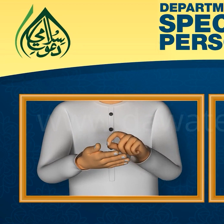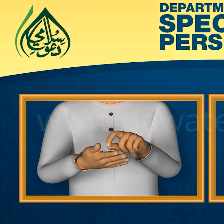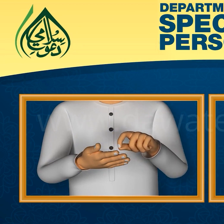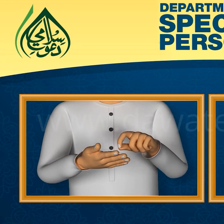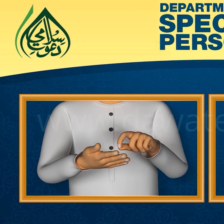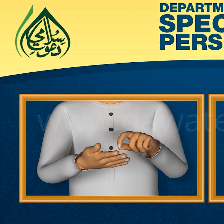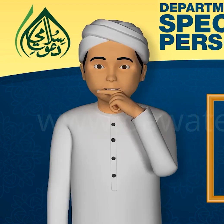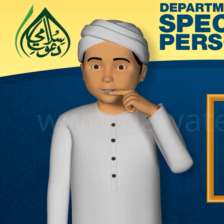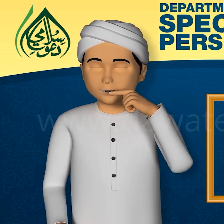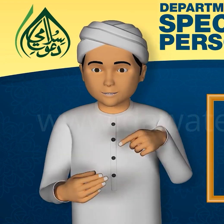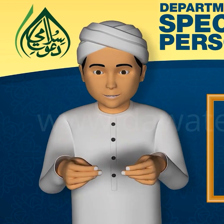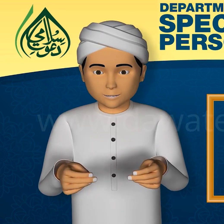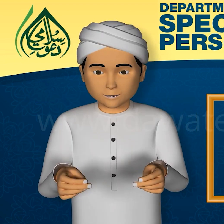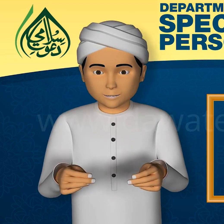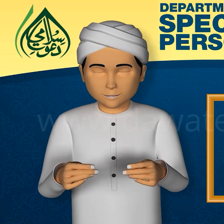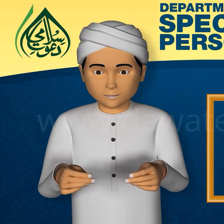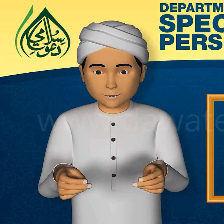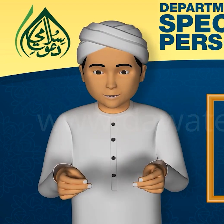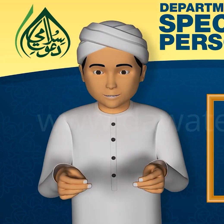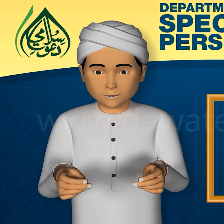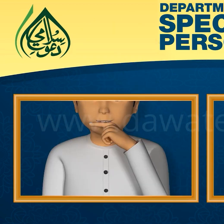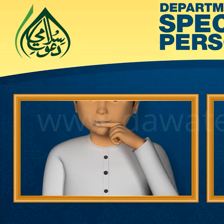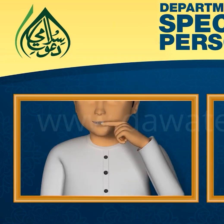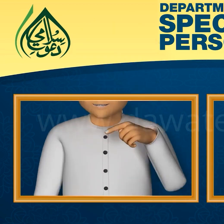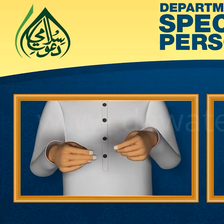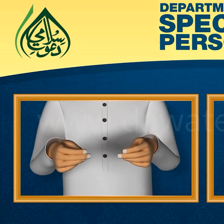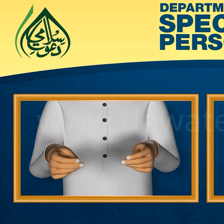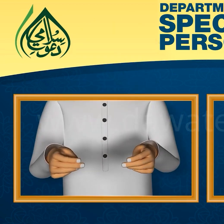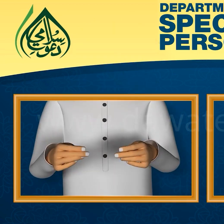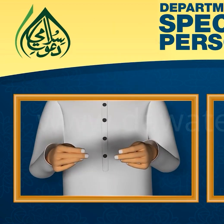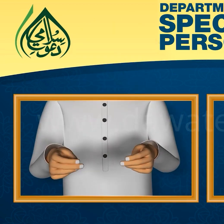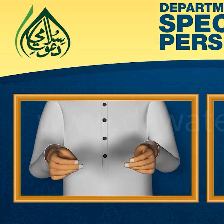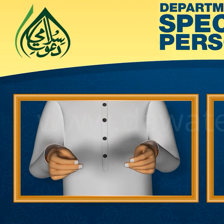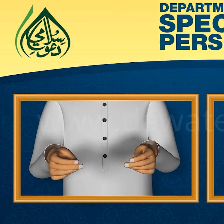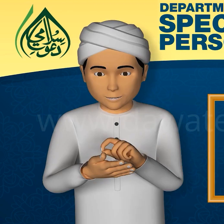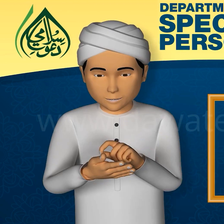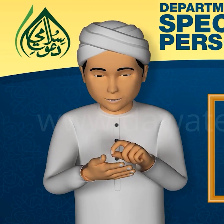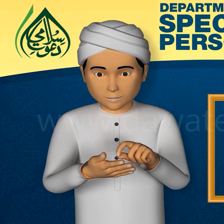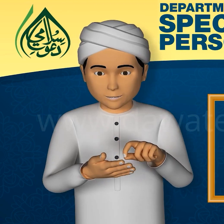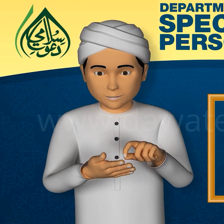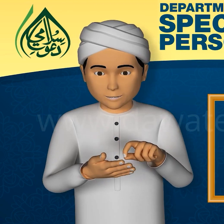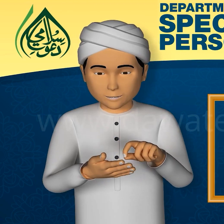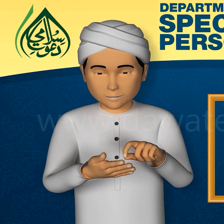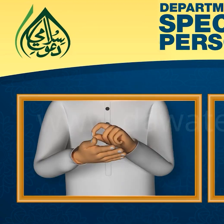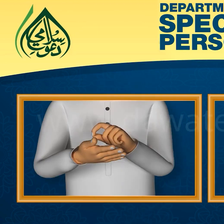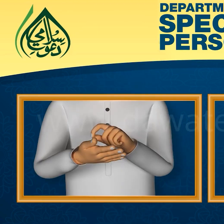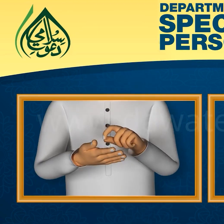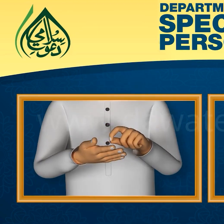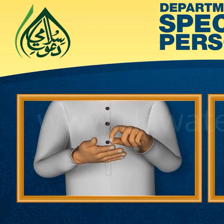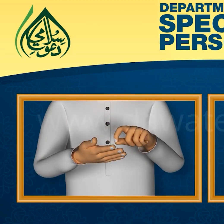सियाही कागज कागज कलम